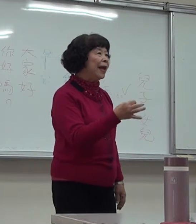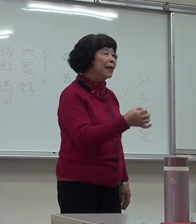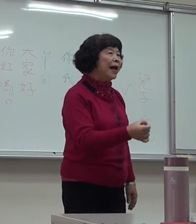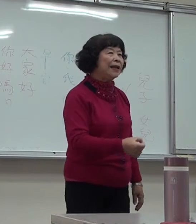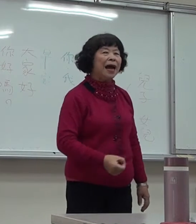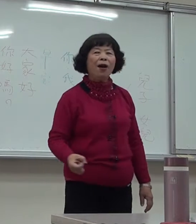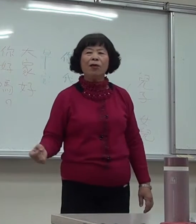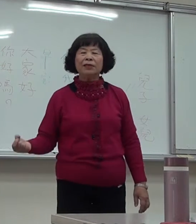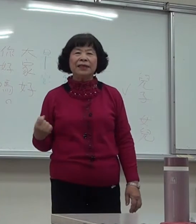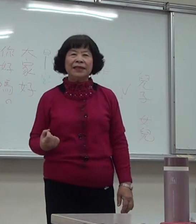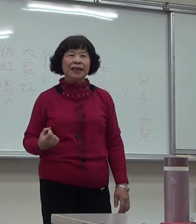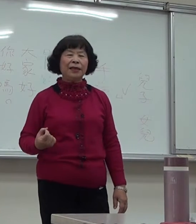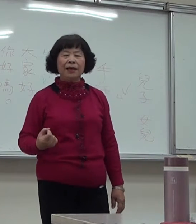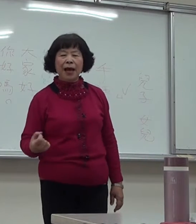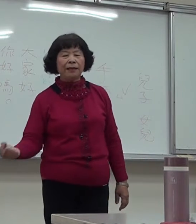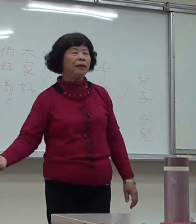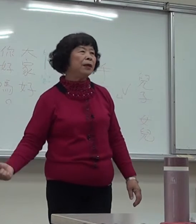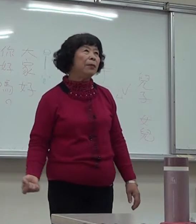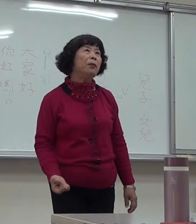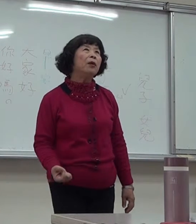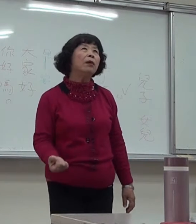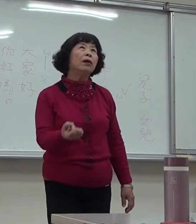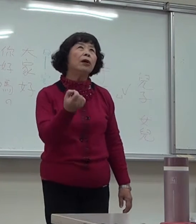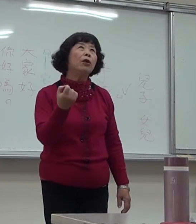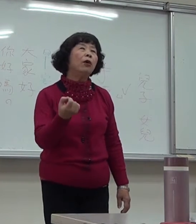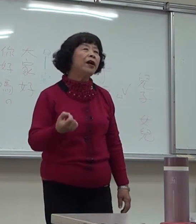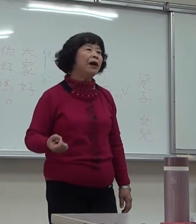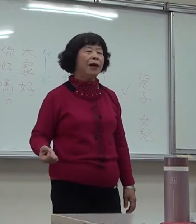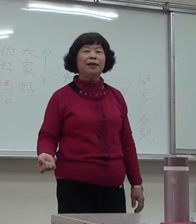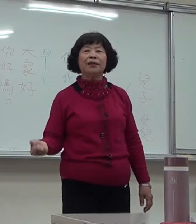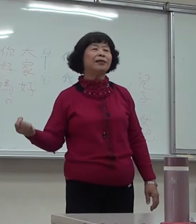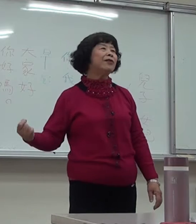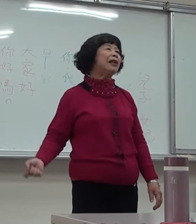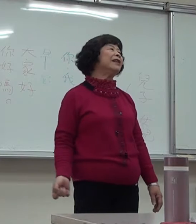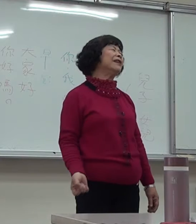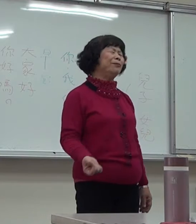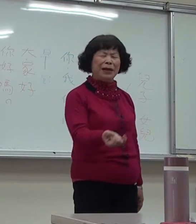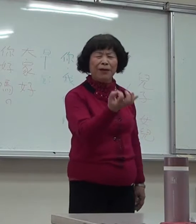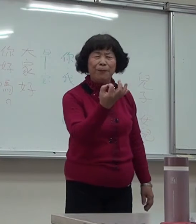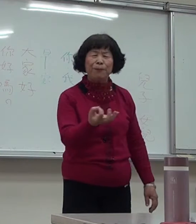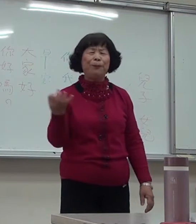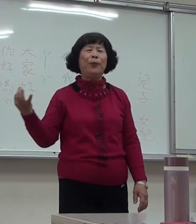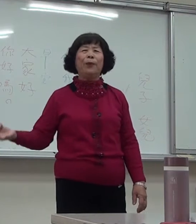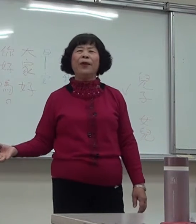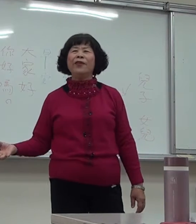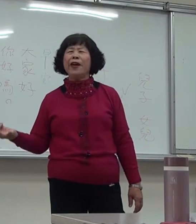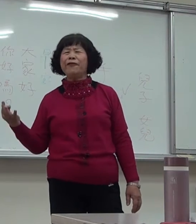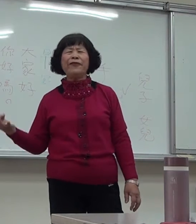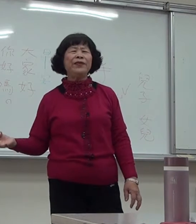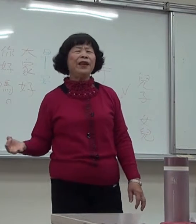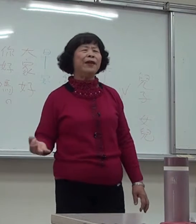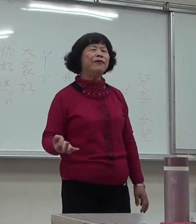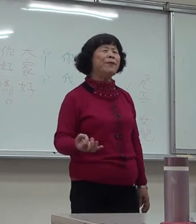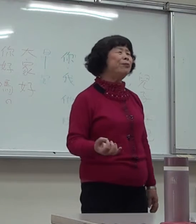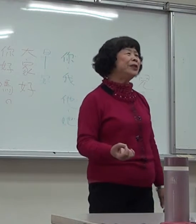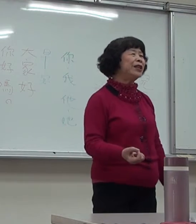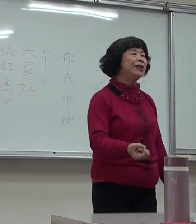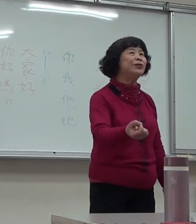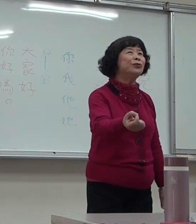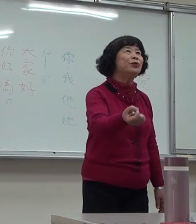糖，哎，然后一个啊，弟弟妹妹，哦，哥哥我也要，啊，哥哥当那边的话，要分也分不清楚，